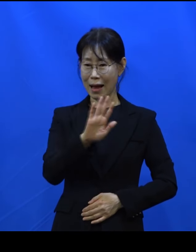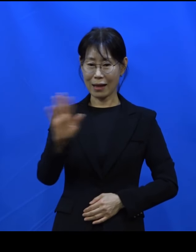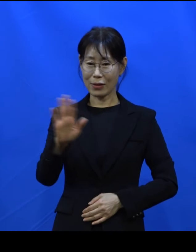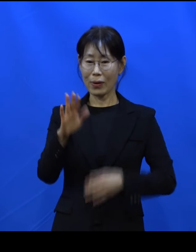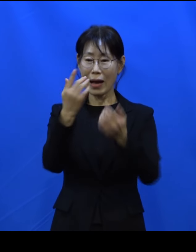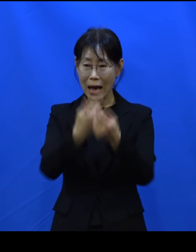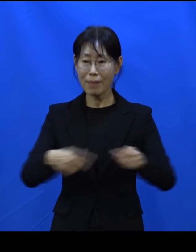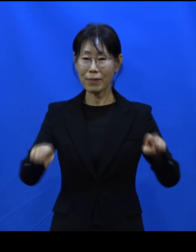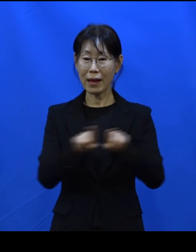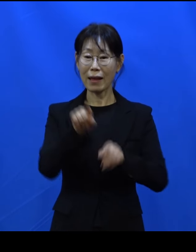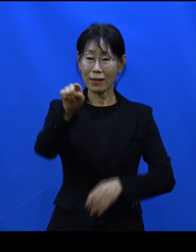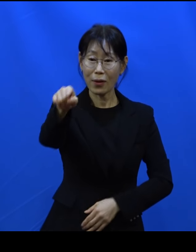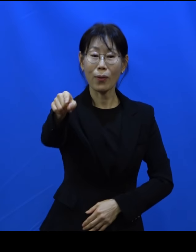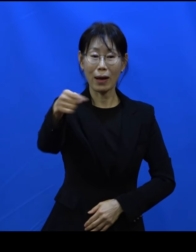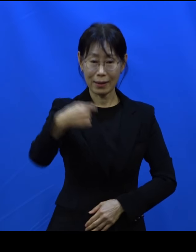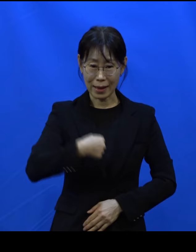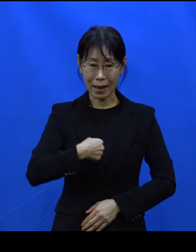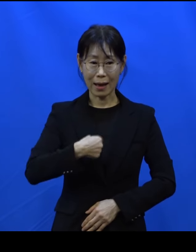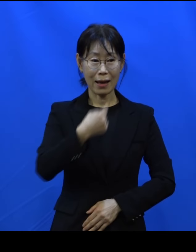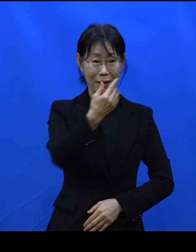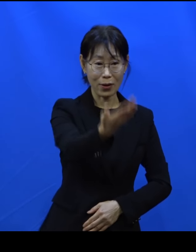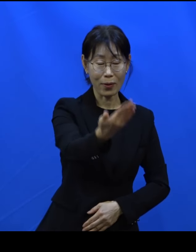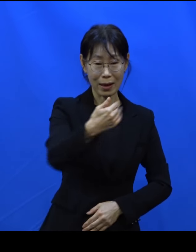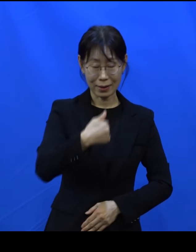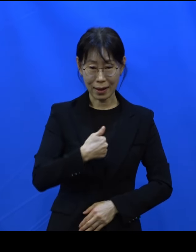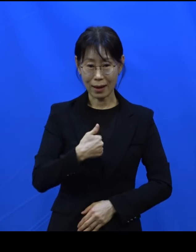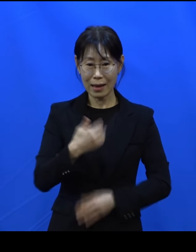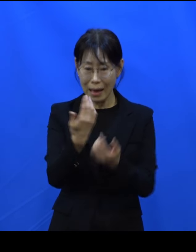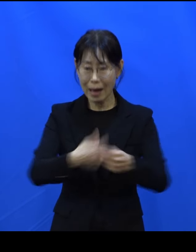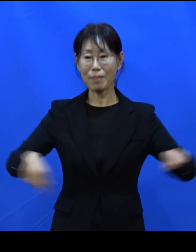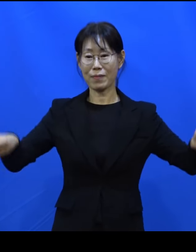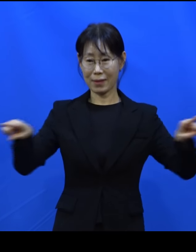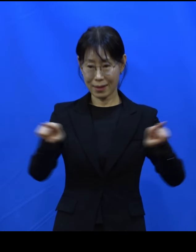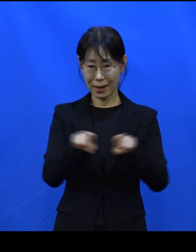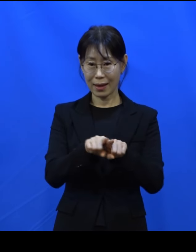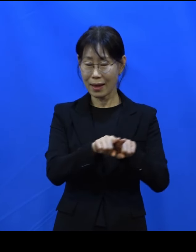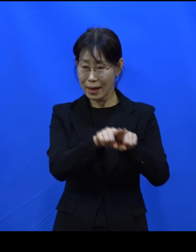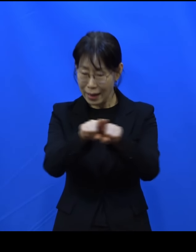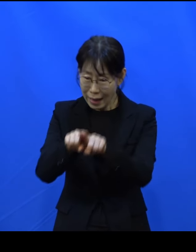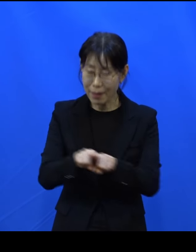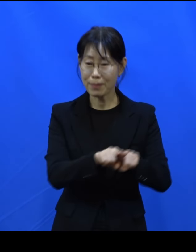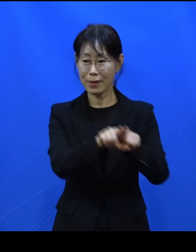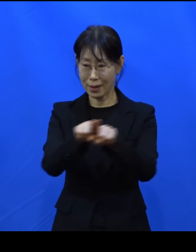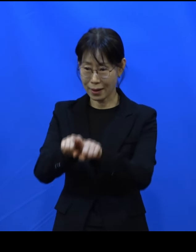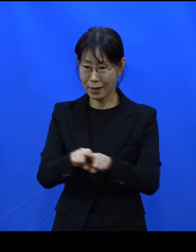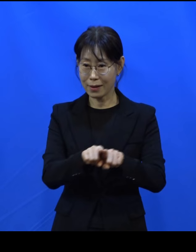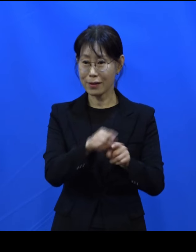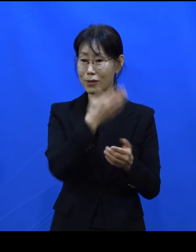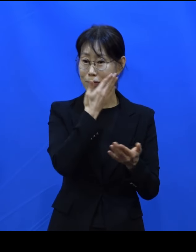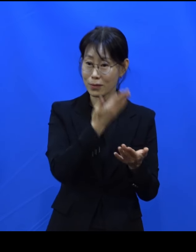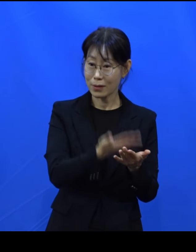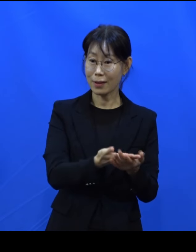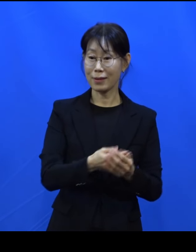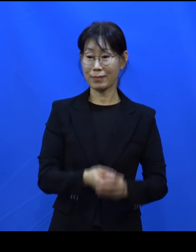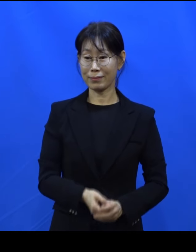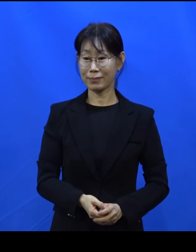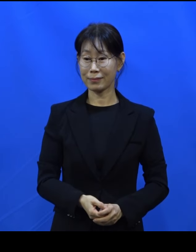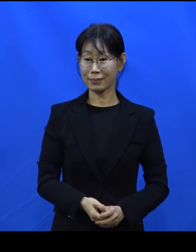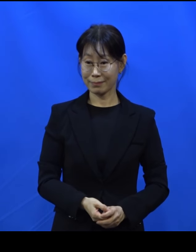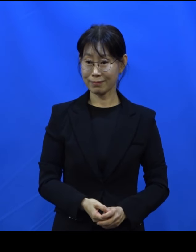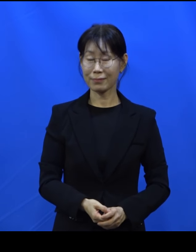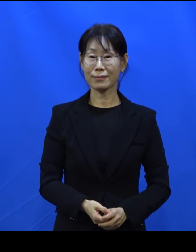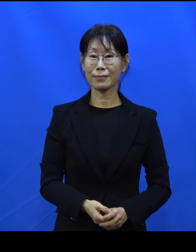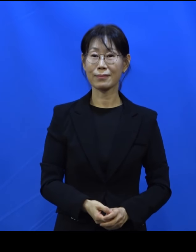한 올. 그죠? 여기 모든 것 안에 사랑을 느끼는 거예요. 함께 만들어가는 거예요. 여러분 주님을